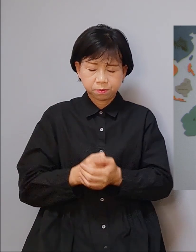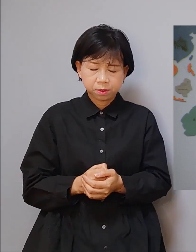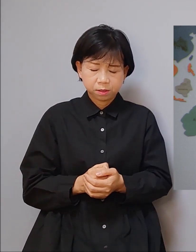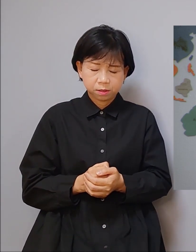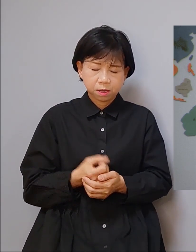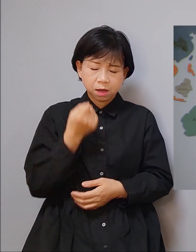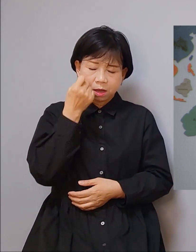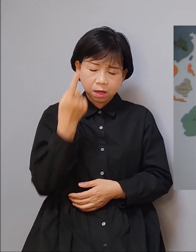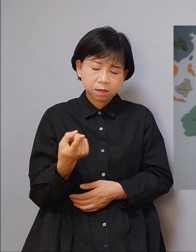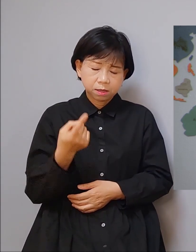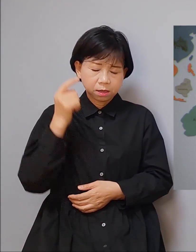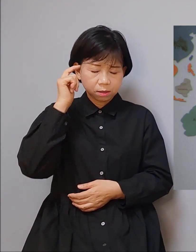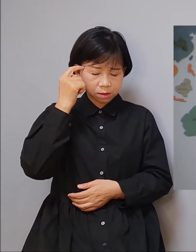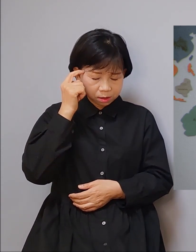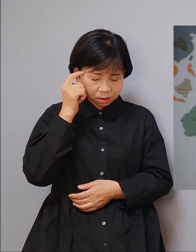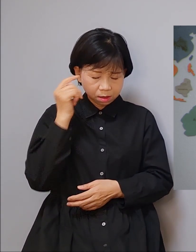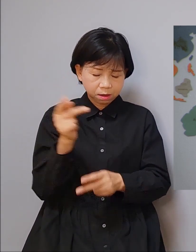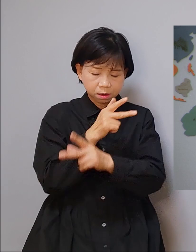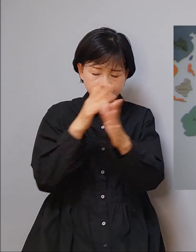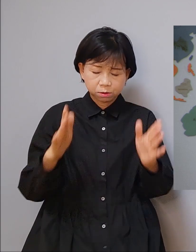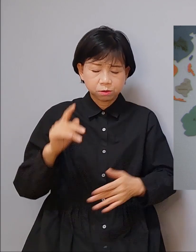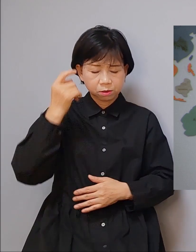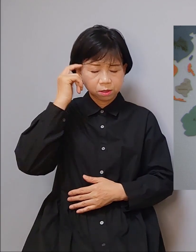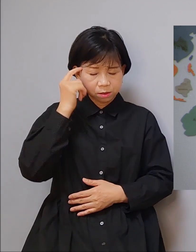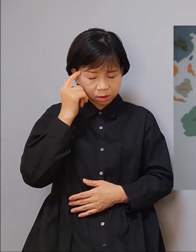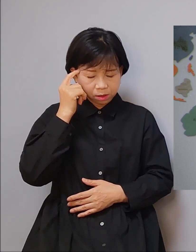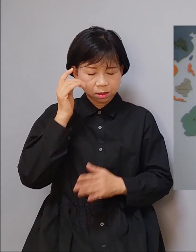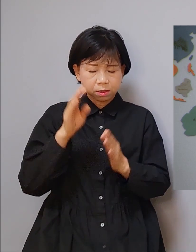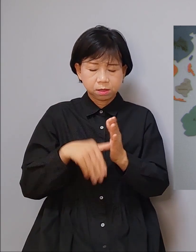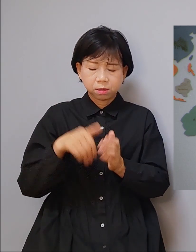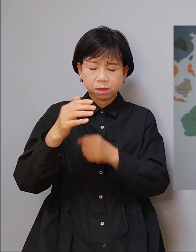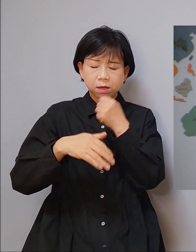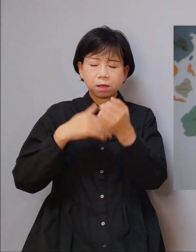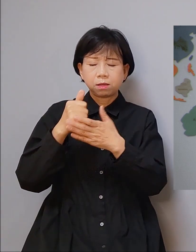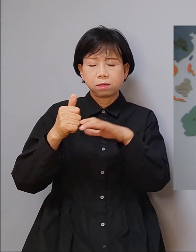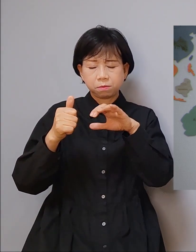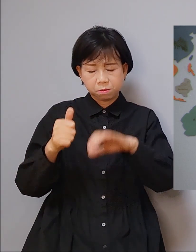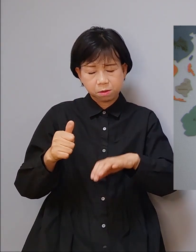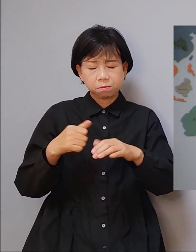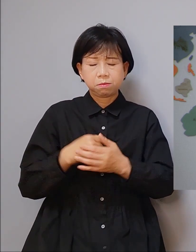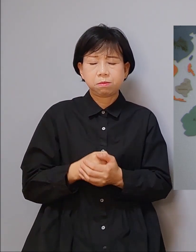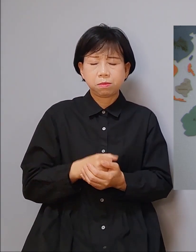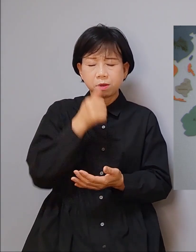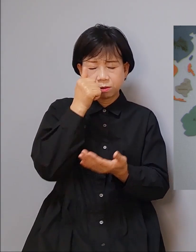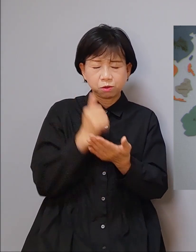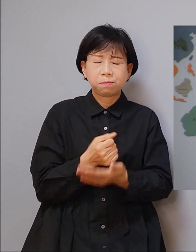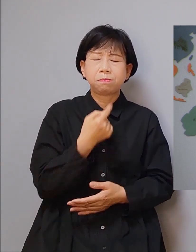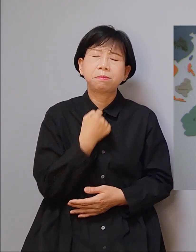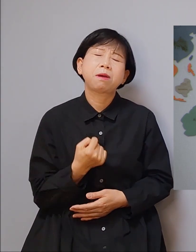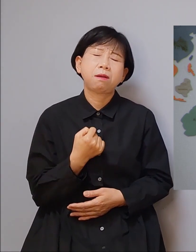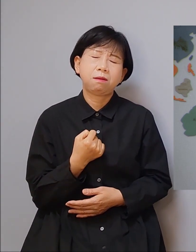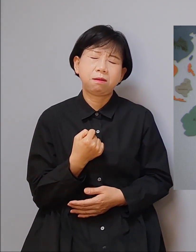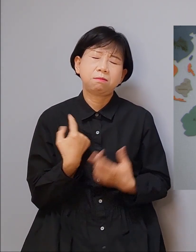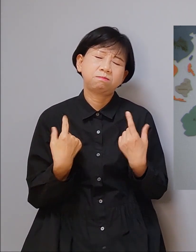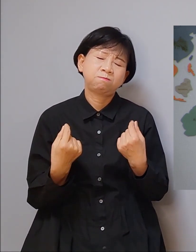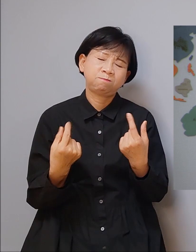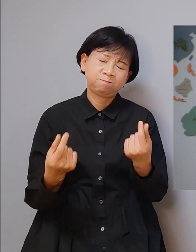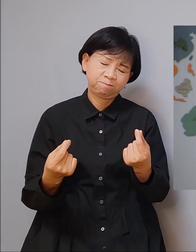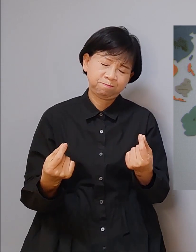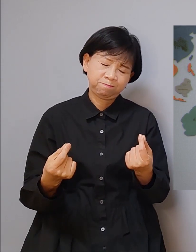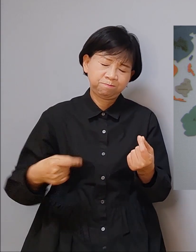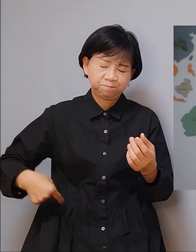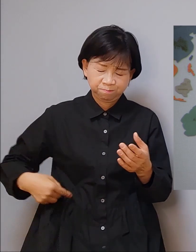동안 뒤돌아보며 또 한 주 동안 뒤돌아보며 하나님 앞에서 여전히 죄를 지었음을 이 시간